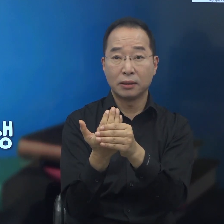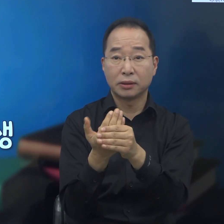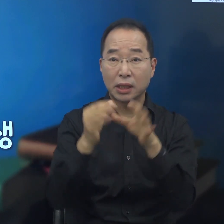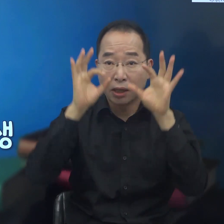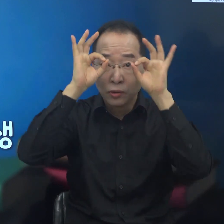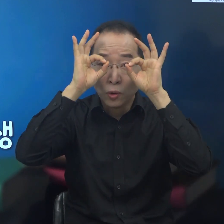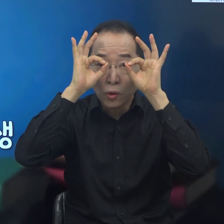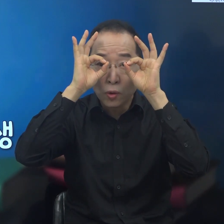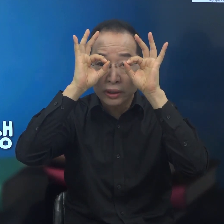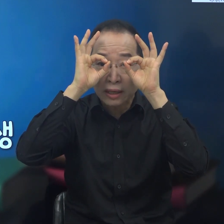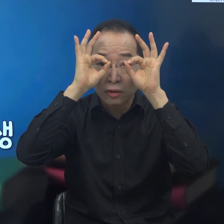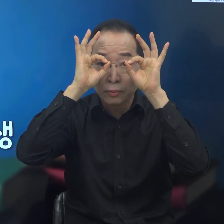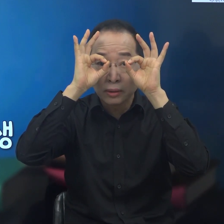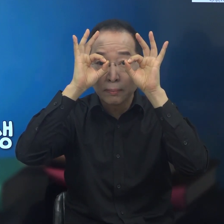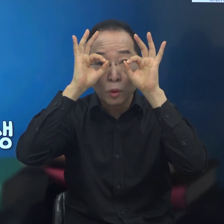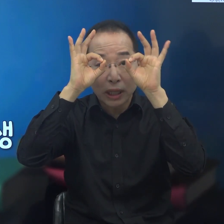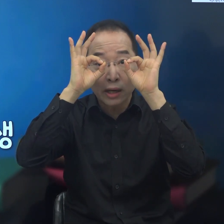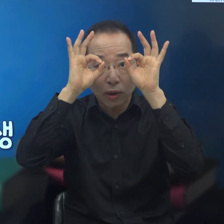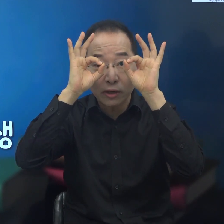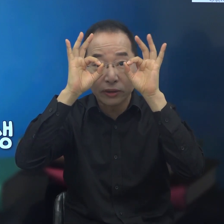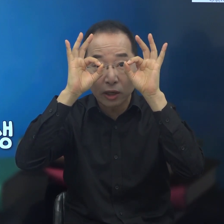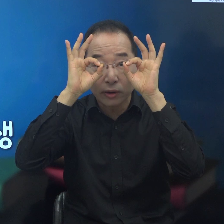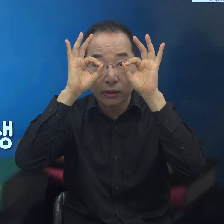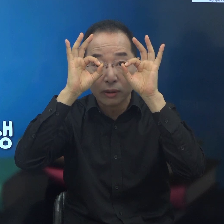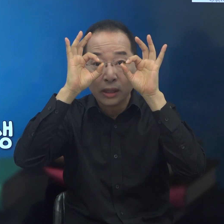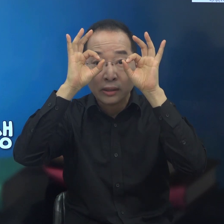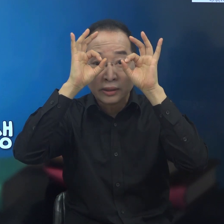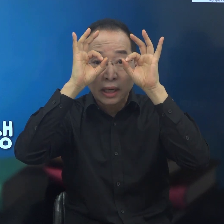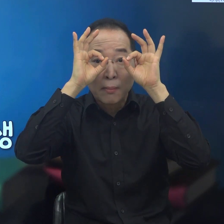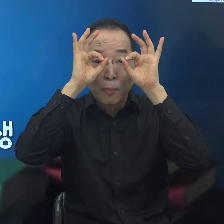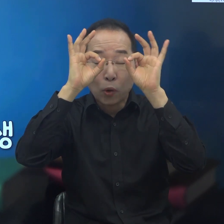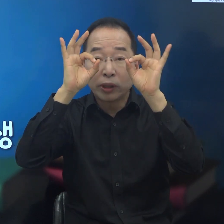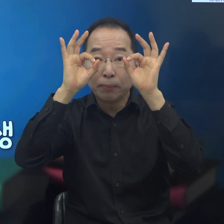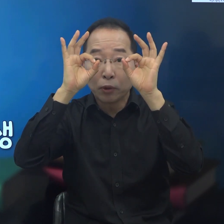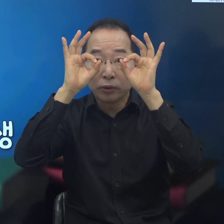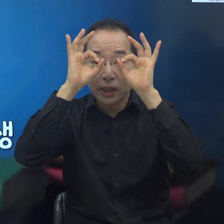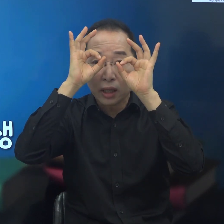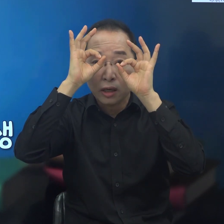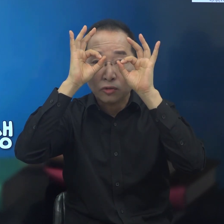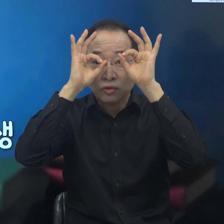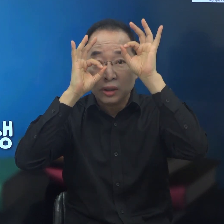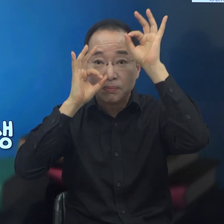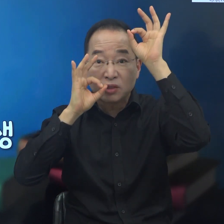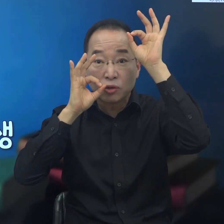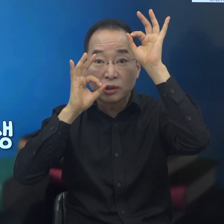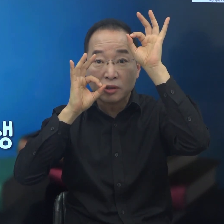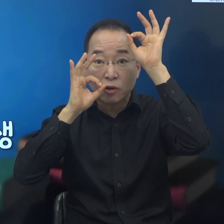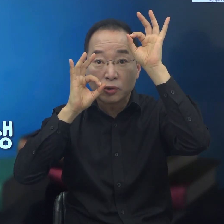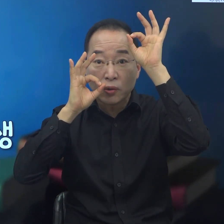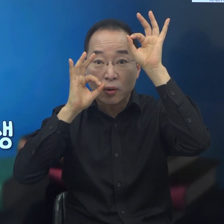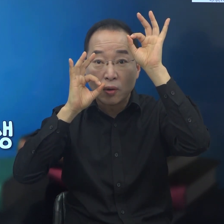자, 요 단어는 뭐냐면 보다에 관련된 거예요. 자, 보긴 보는데 눈이 삐뚤어지는 거죠.